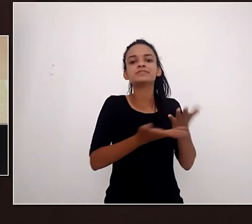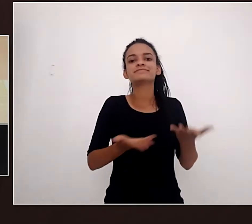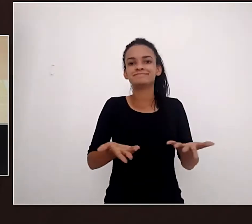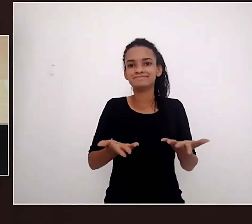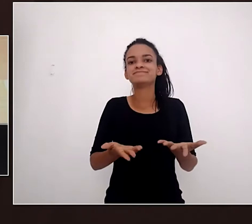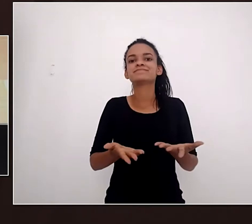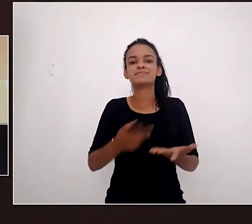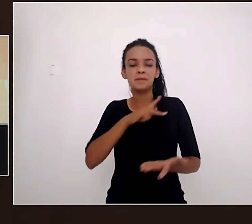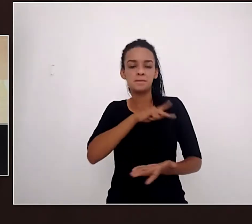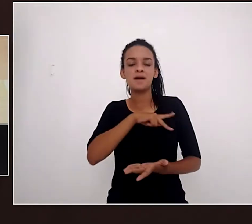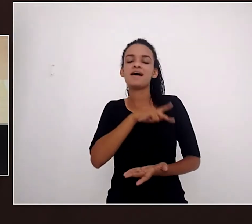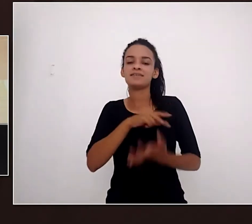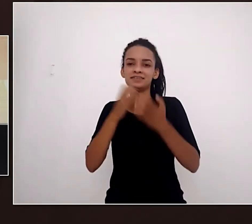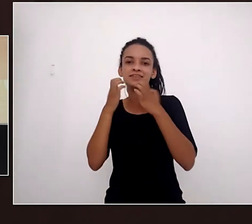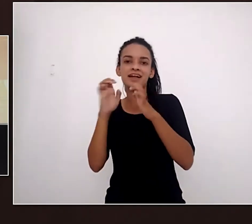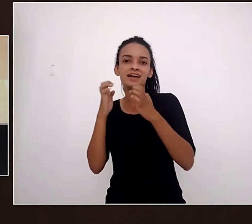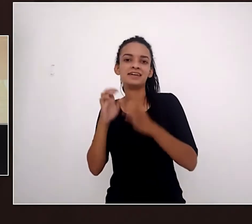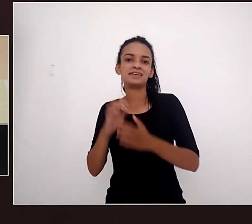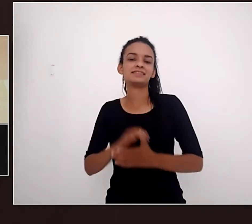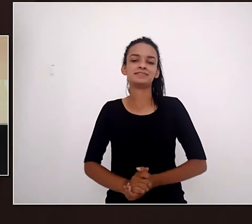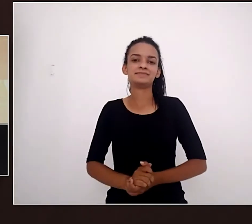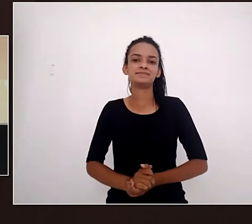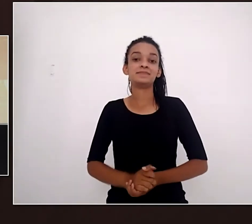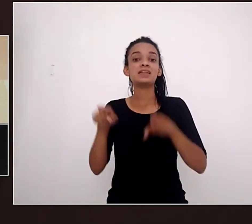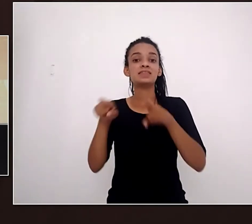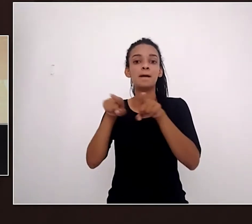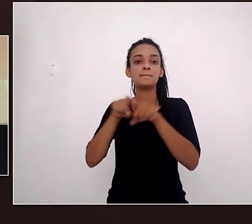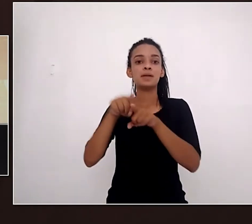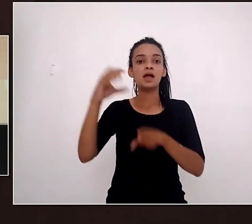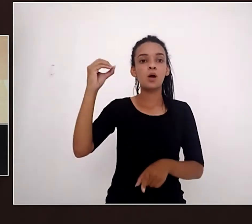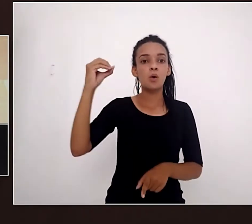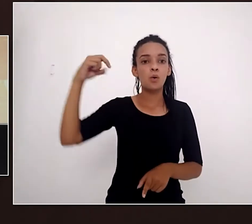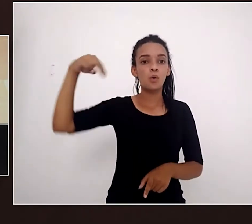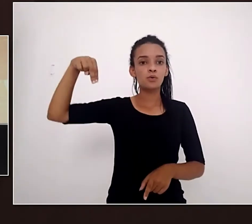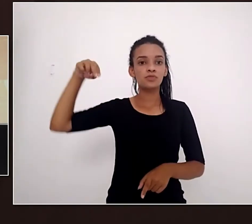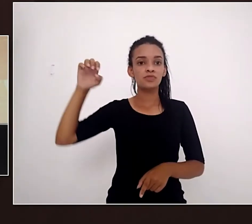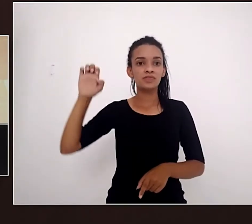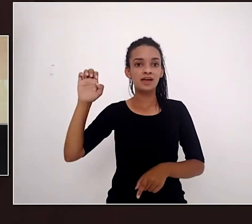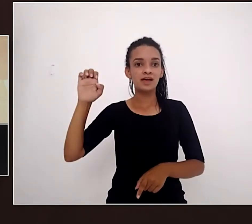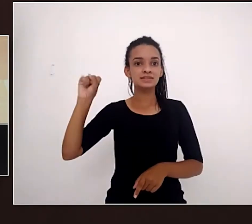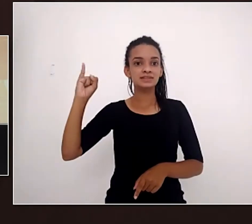Onésimo. Está em Filemão, né, versículo 10 e 11, como diz aqui. Vamos lá.